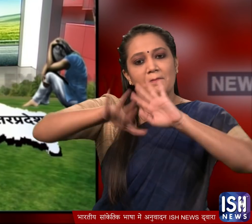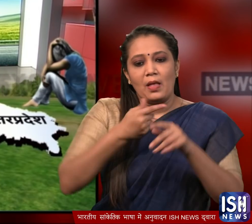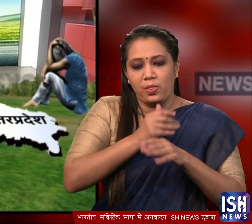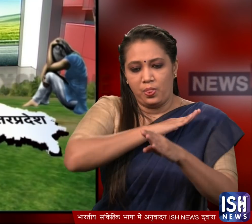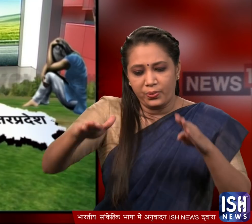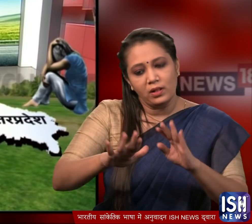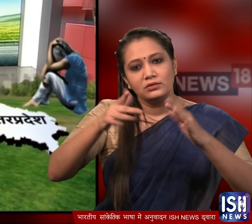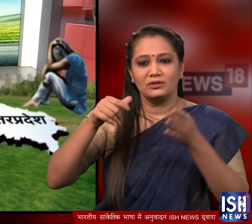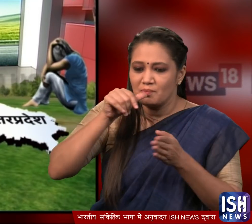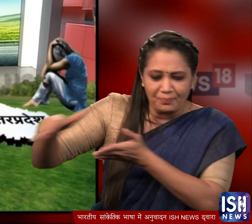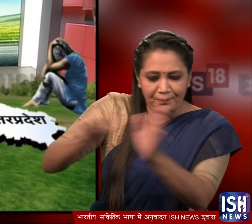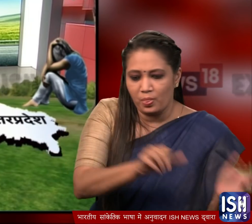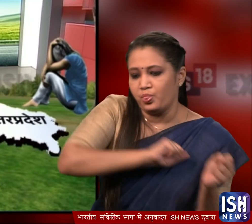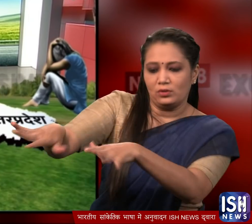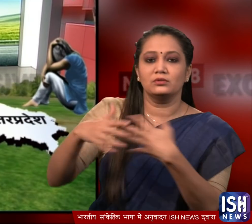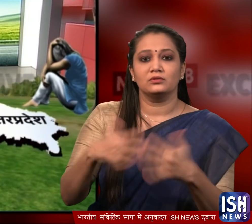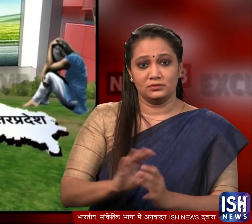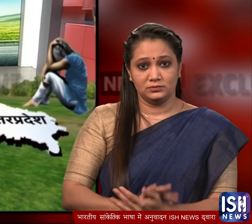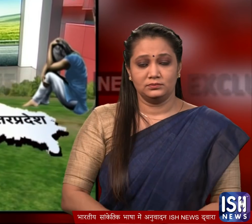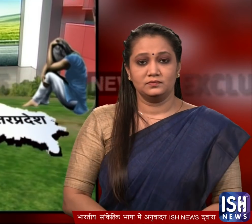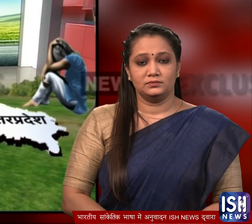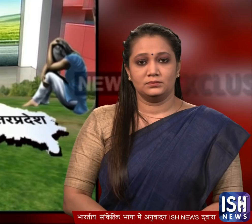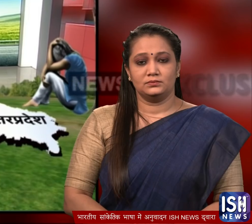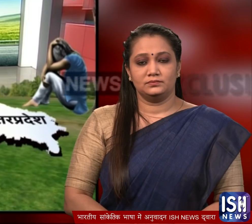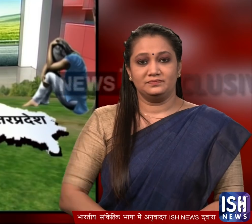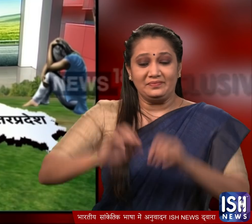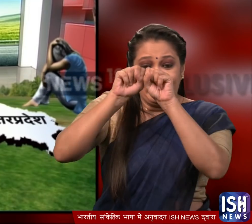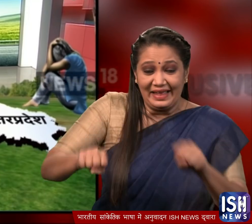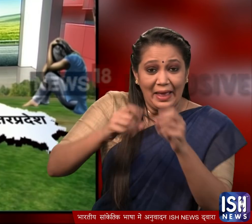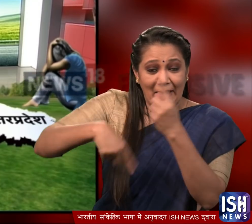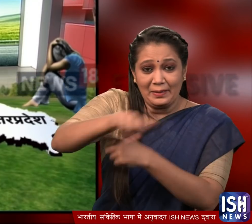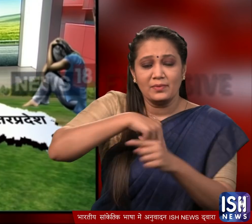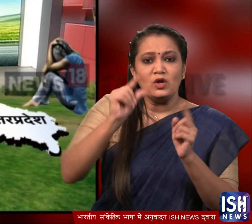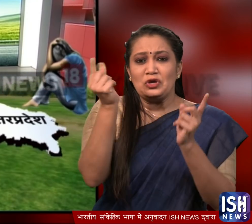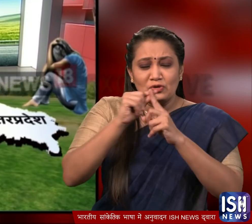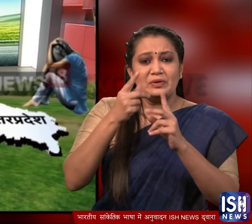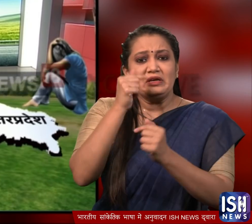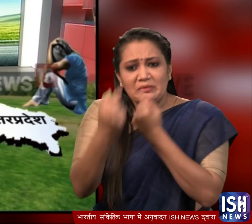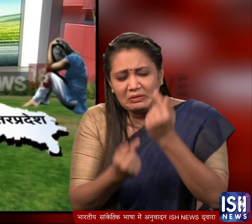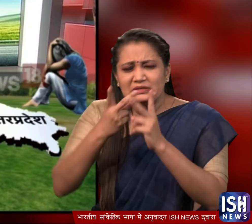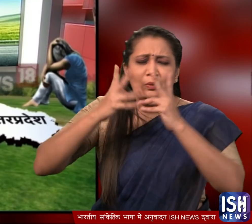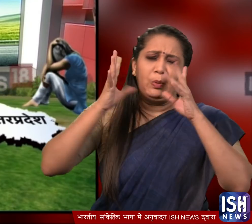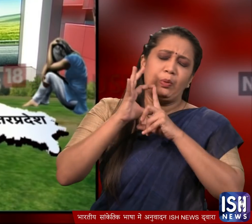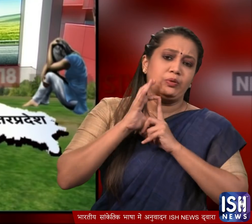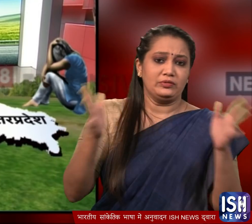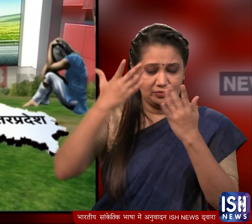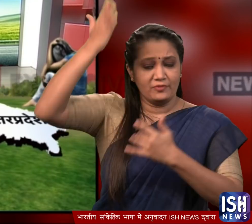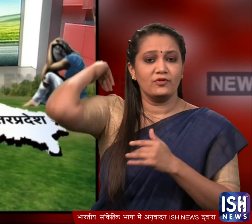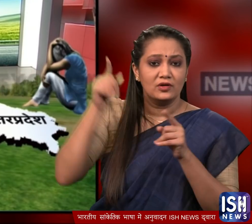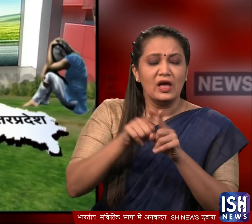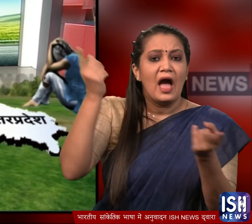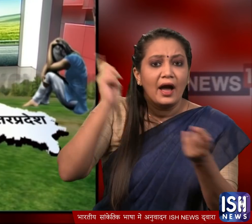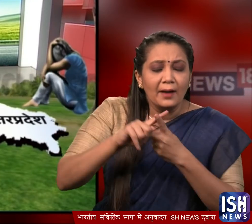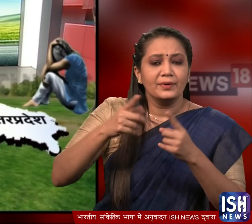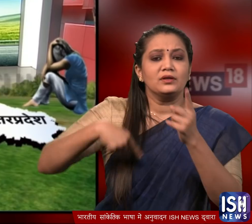और फिर उसकी हत्या कर उसका शव एक नहर में फेंक दिया गया। गैंगरेप की इस घटना ने उत्तर प्रदेश की सियासत में भी भूचाल ला दिया था,